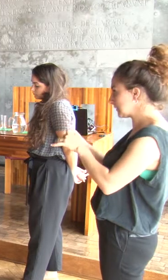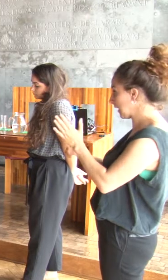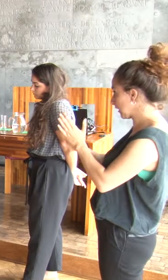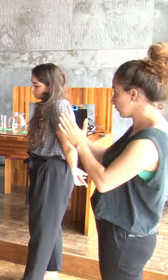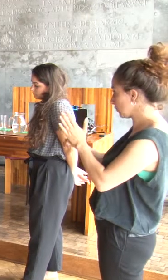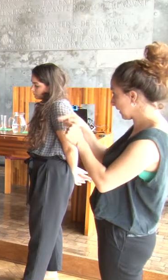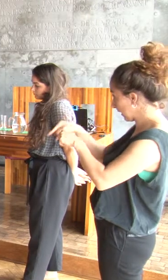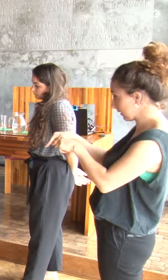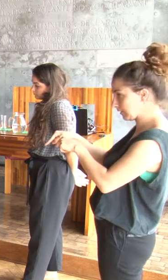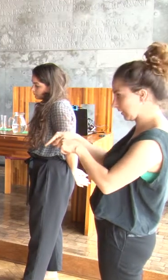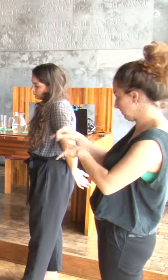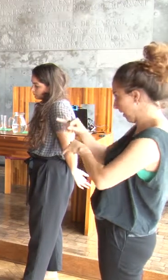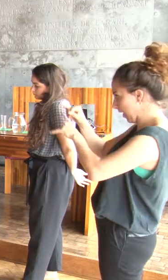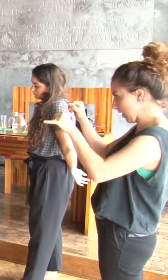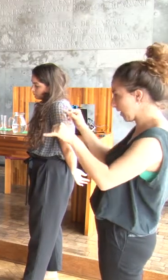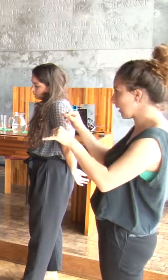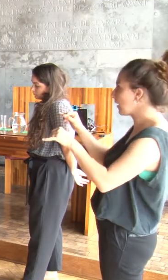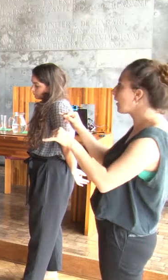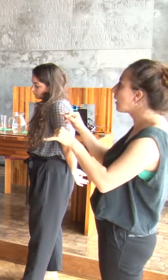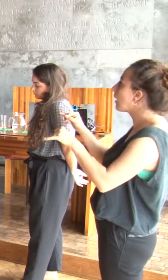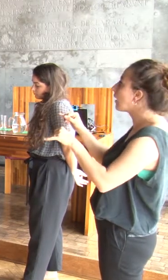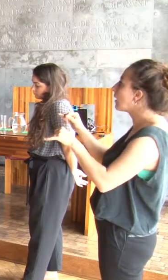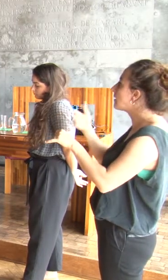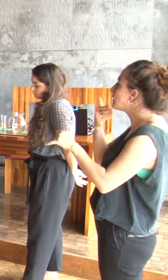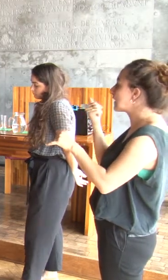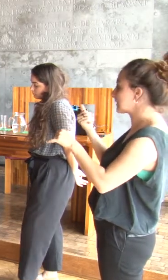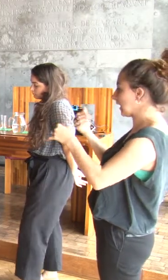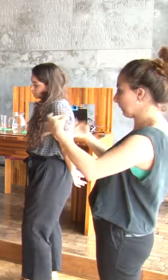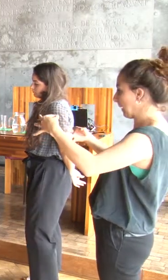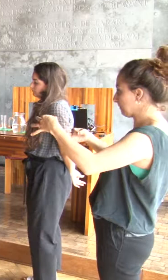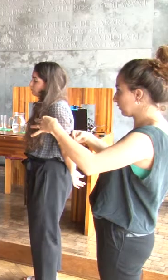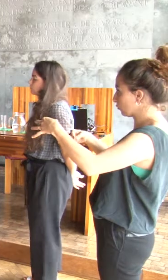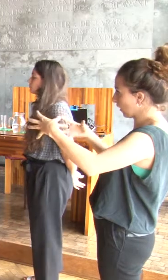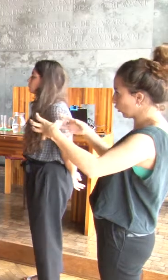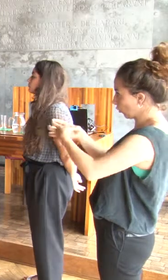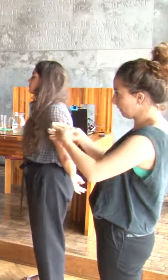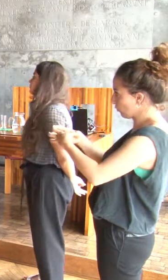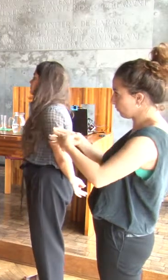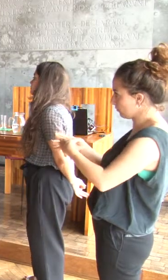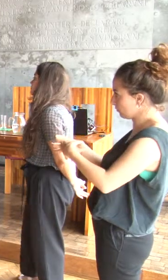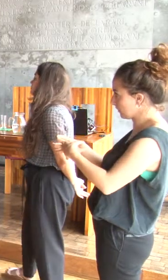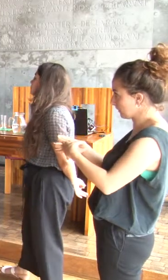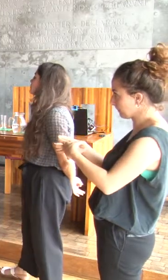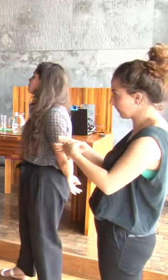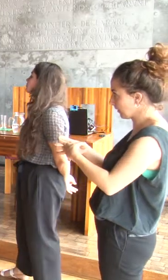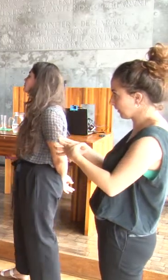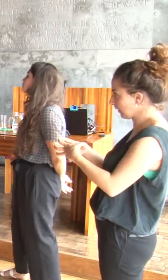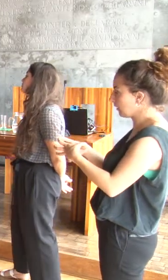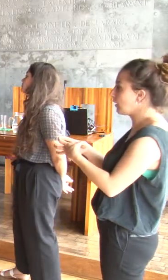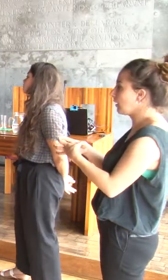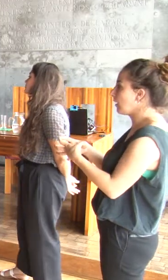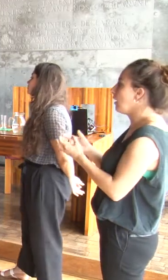numeri se non fossero state organizzate queste mappature appunto di gruppo che hanno